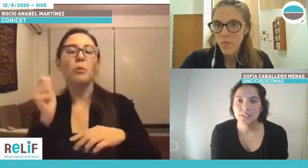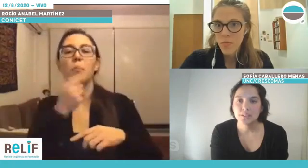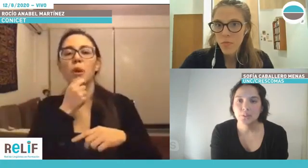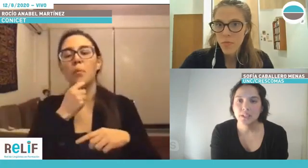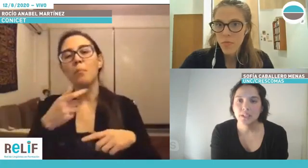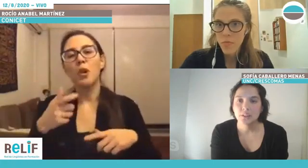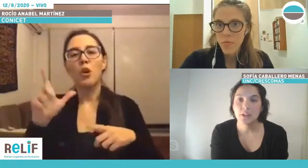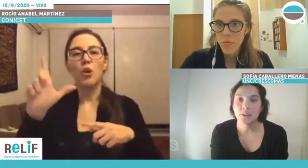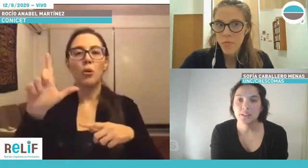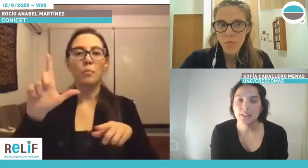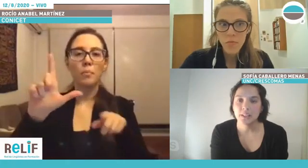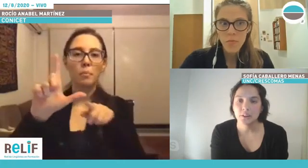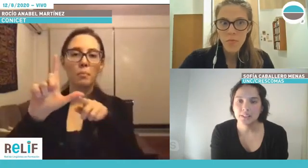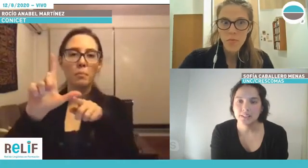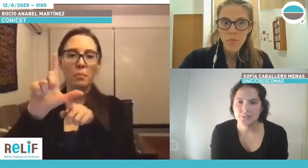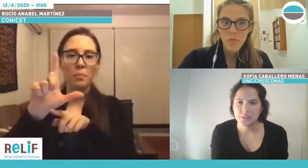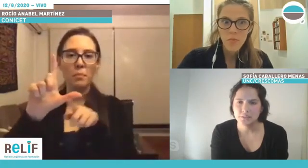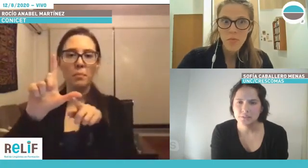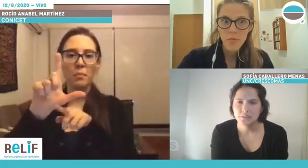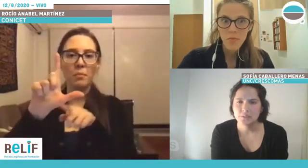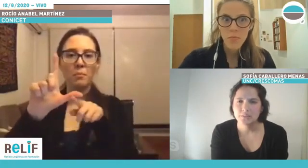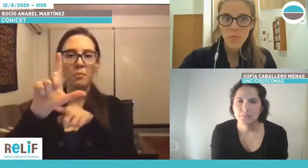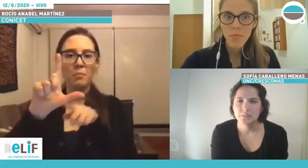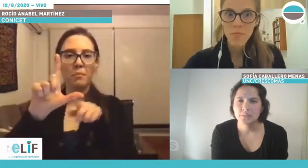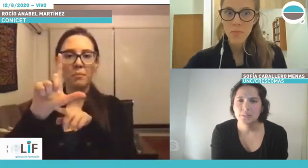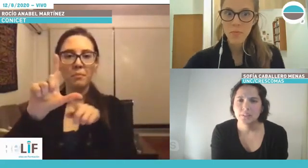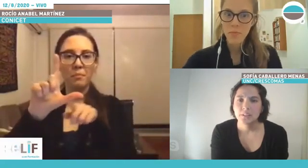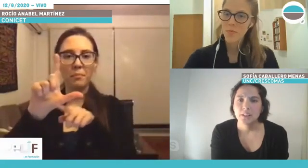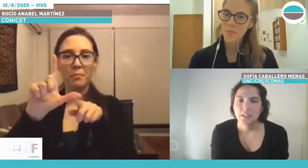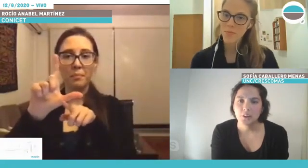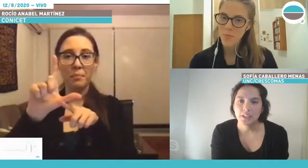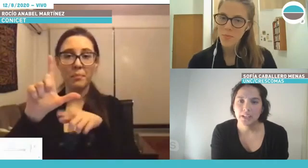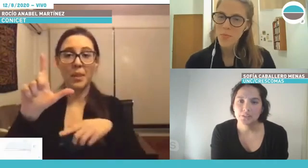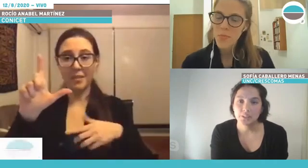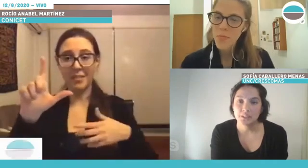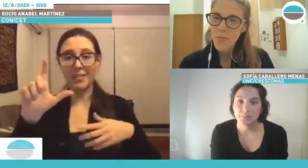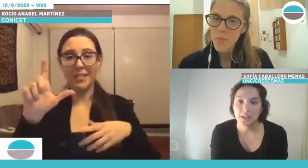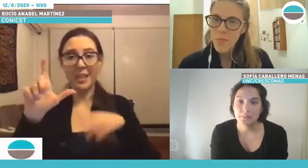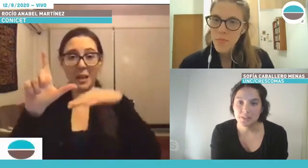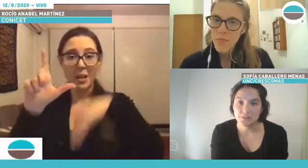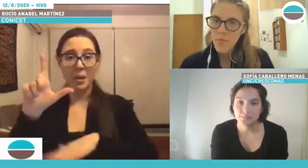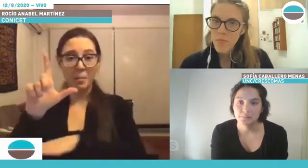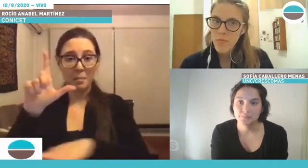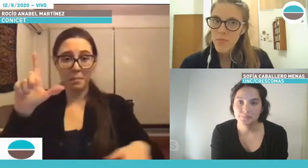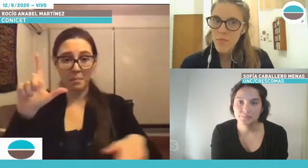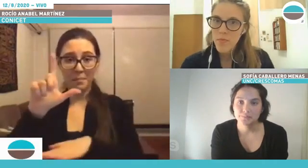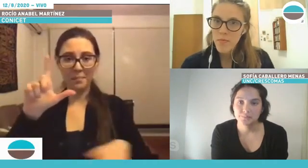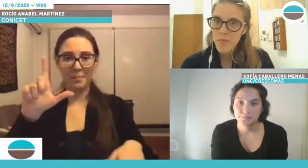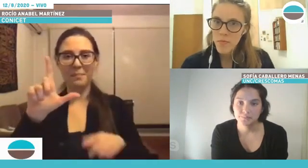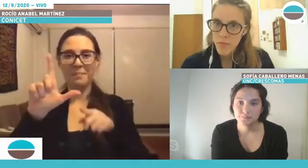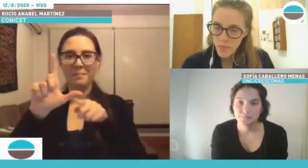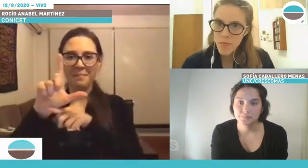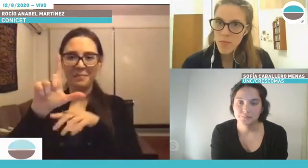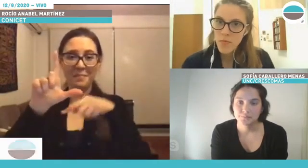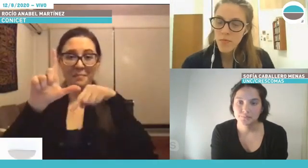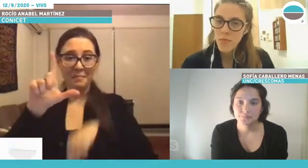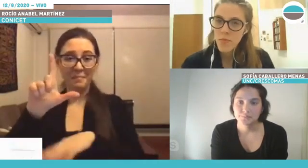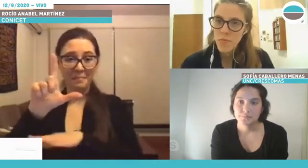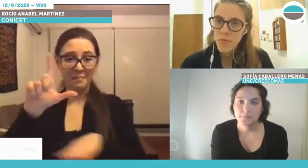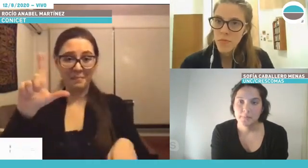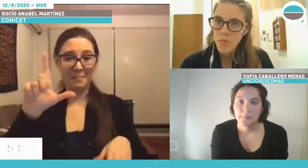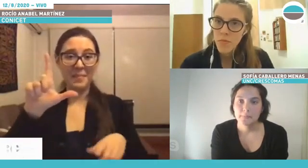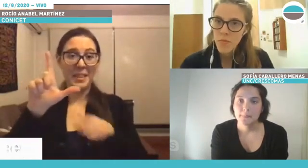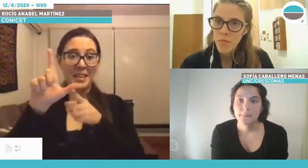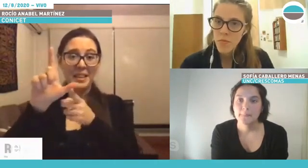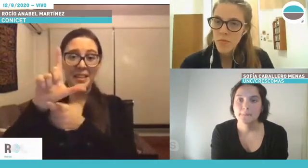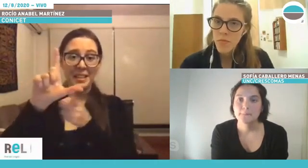es donde está ubicado la orientación con relación al piso. Ujú.